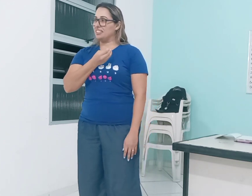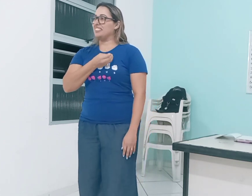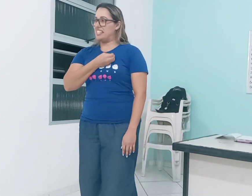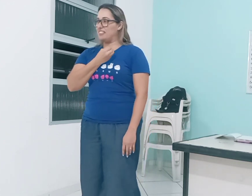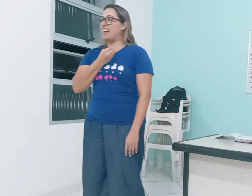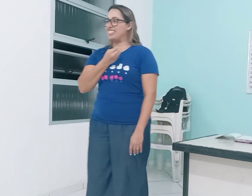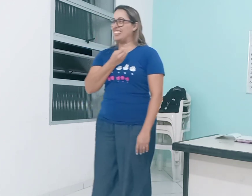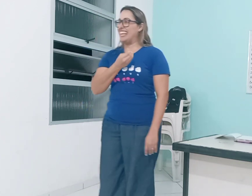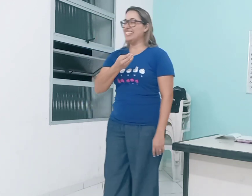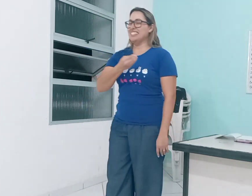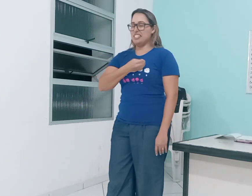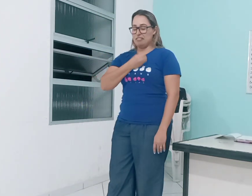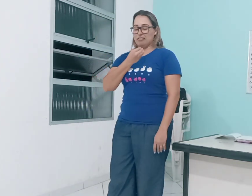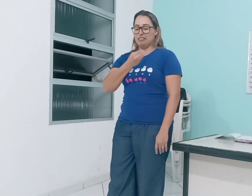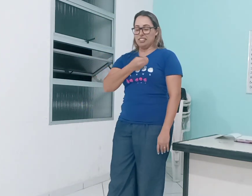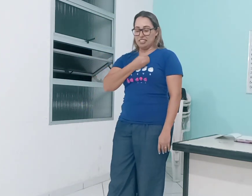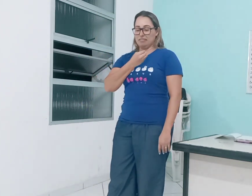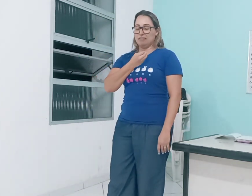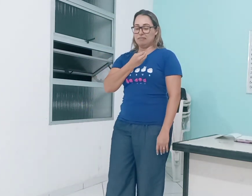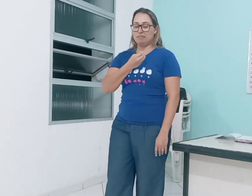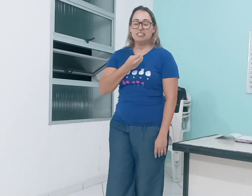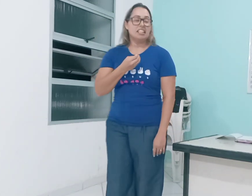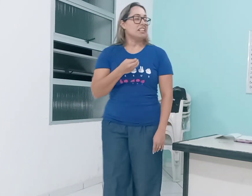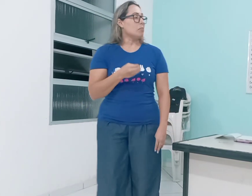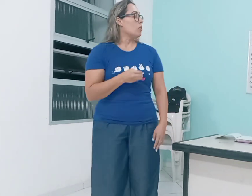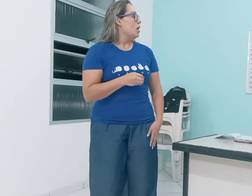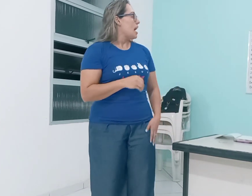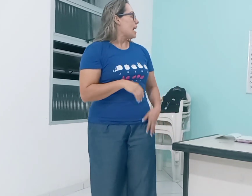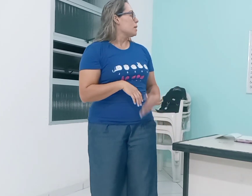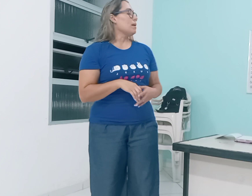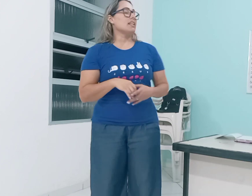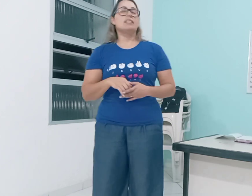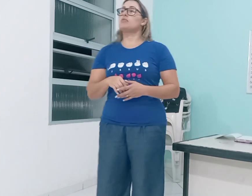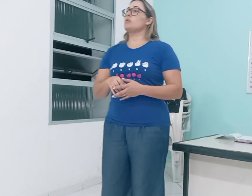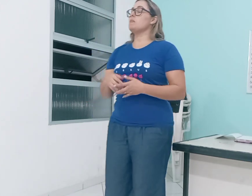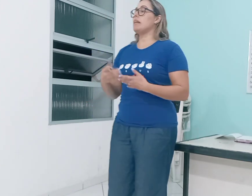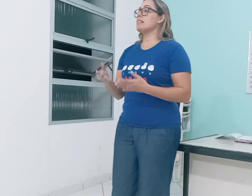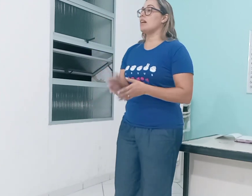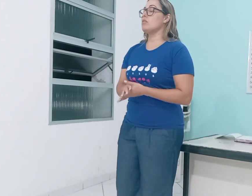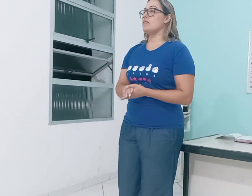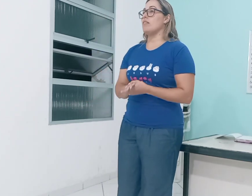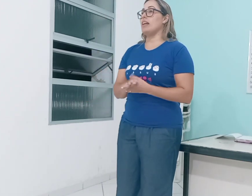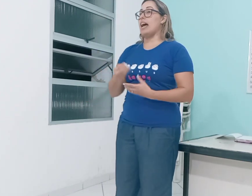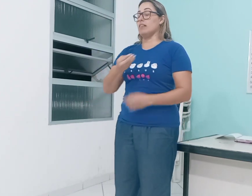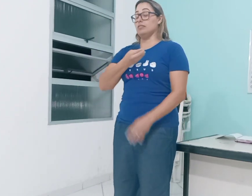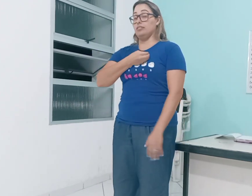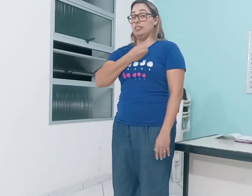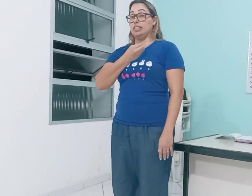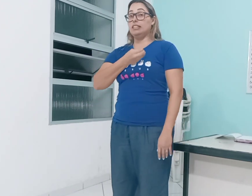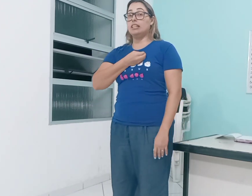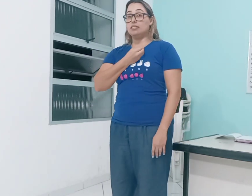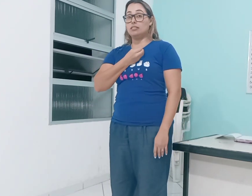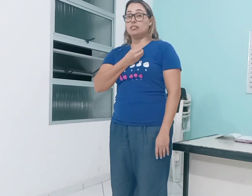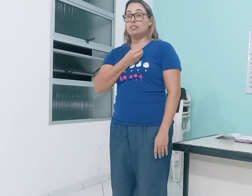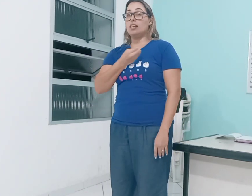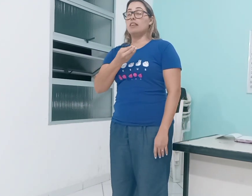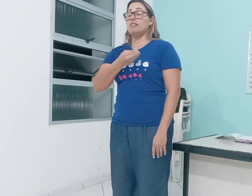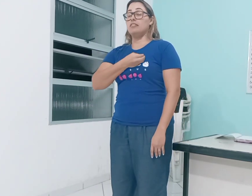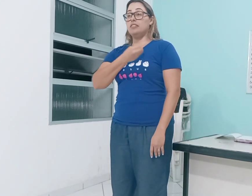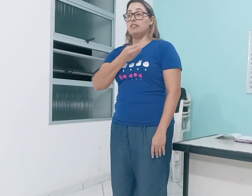Esse é fácil, né? Tá bom? Aí dependendo da sua expressão, você vai falar vida,